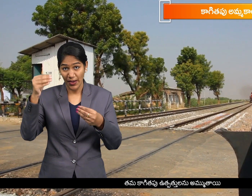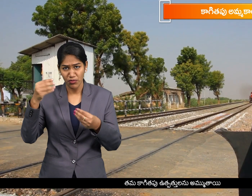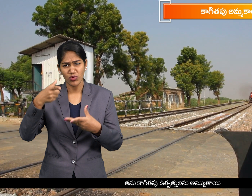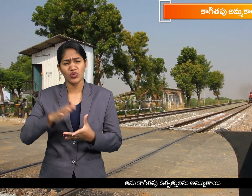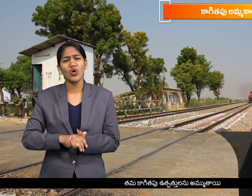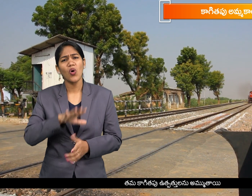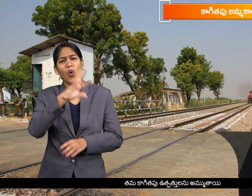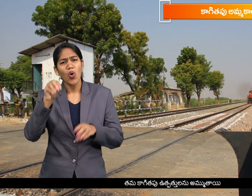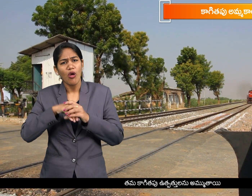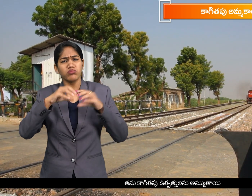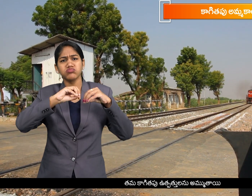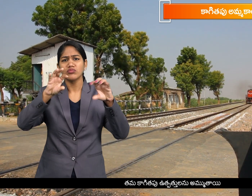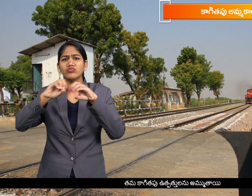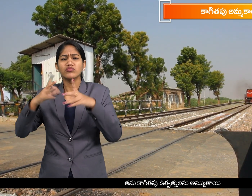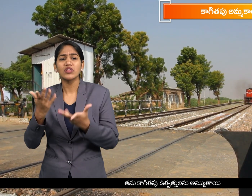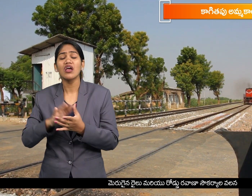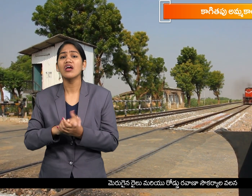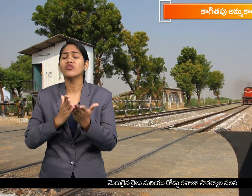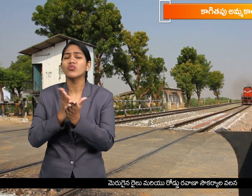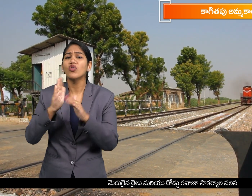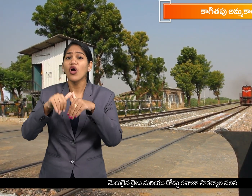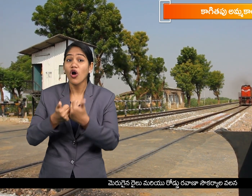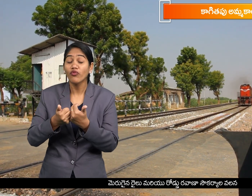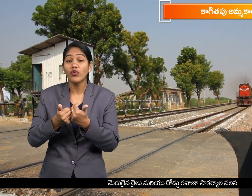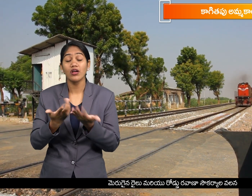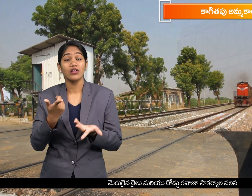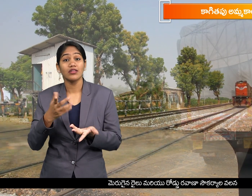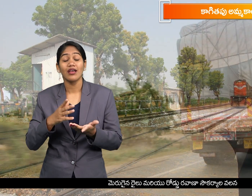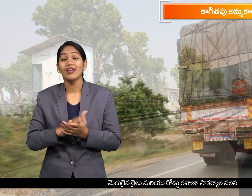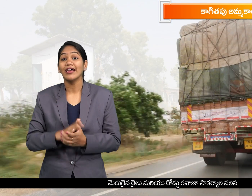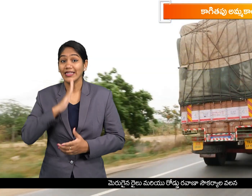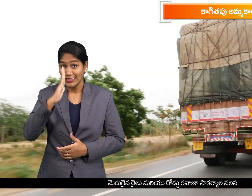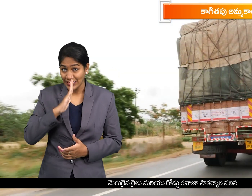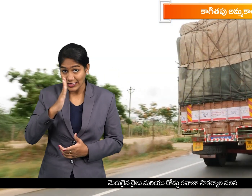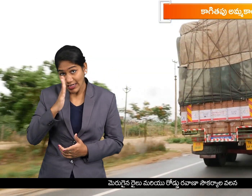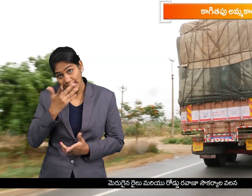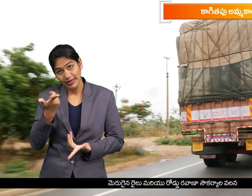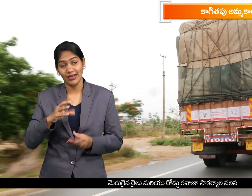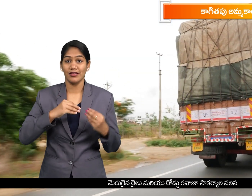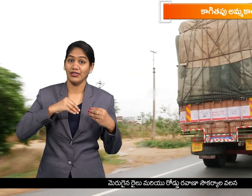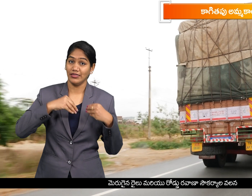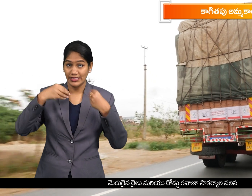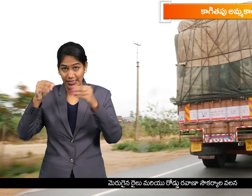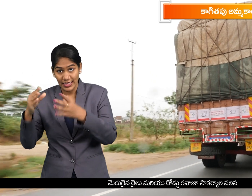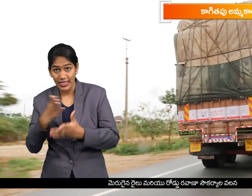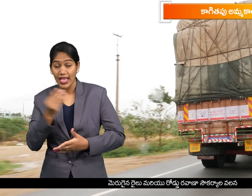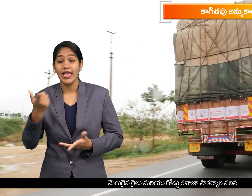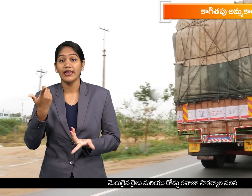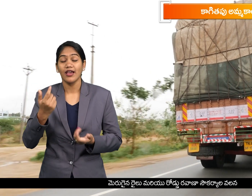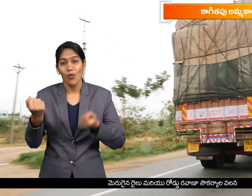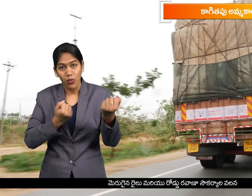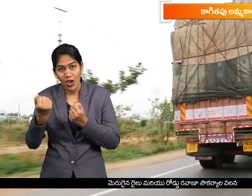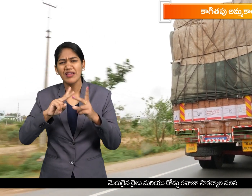తమ కాగితపు ఉత్పత్తులను అమ్ముతాయి. మెరుగైన రైలు మరియు రోడ్డు రవాణా సౌకర్యాల వలన